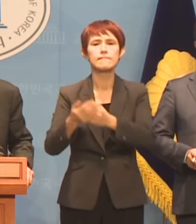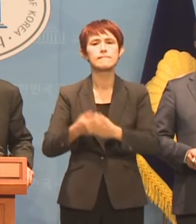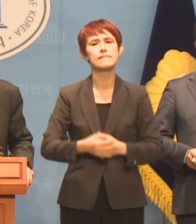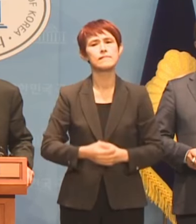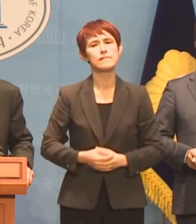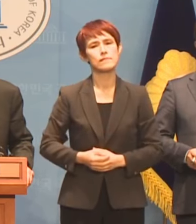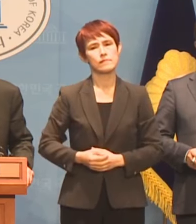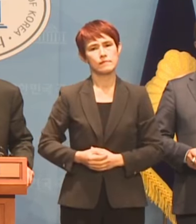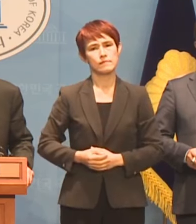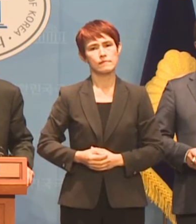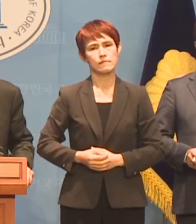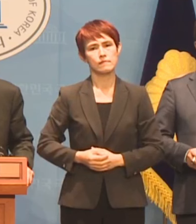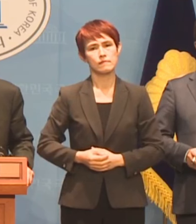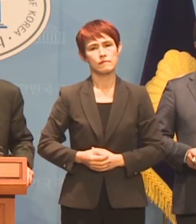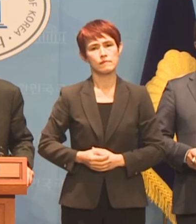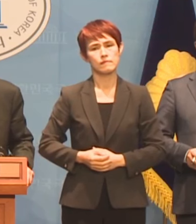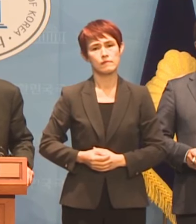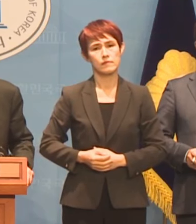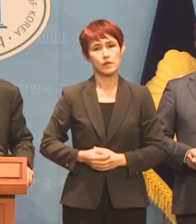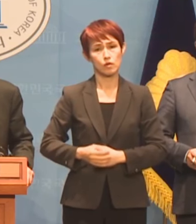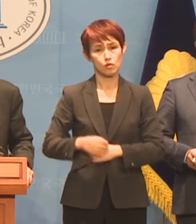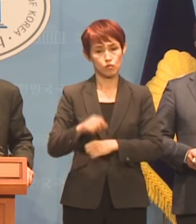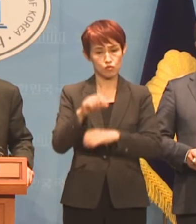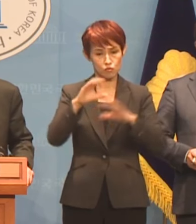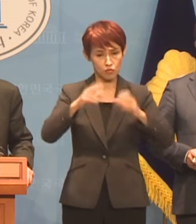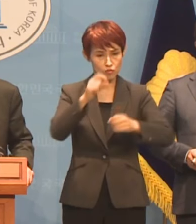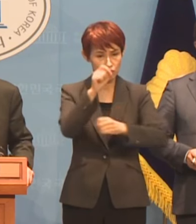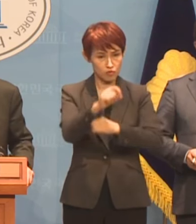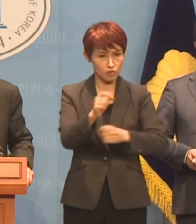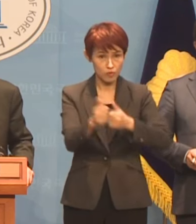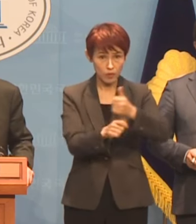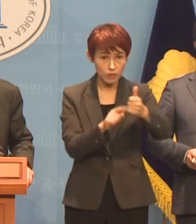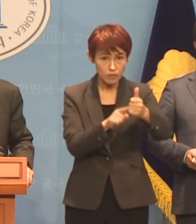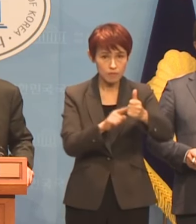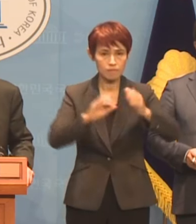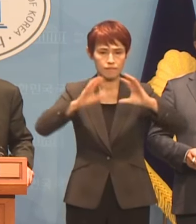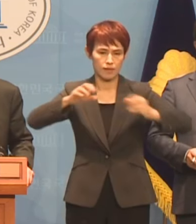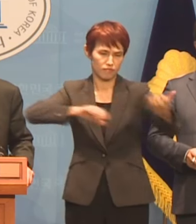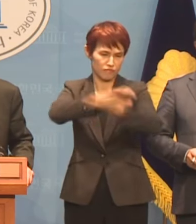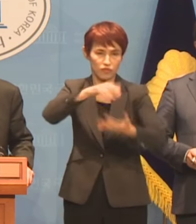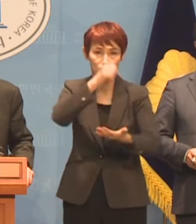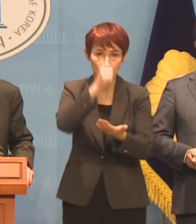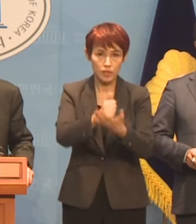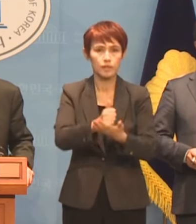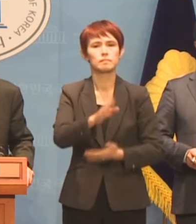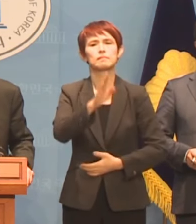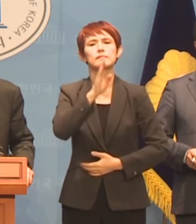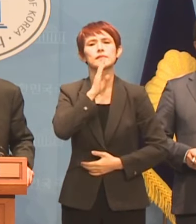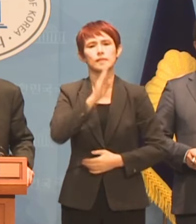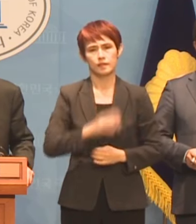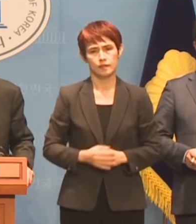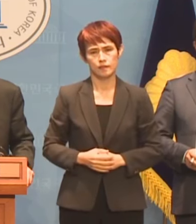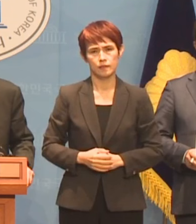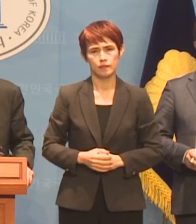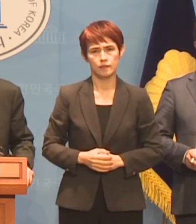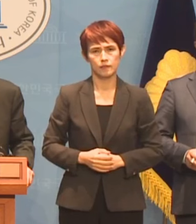하는 국무위원이 있다면 그 또한 내란죄로 처벌받아야 마땅할 것입니다.